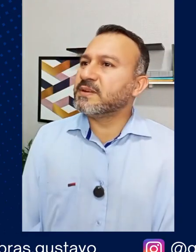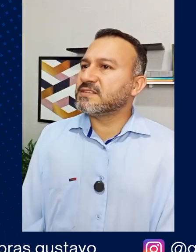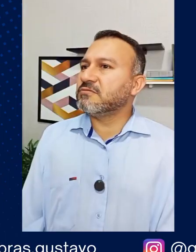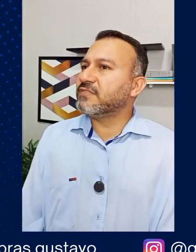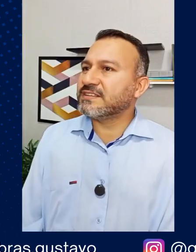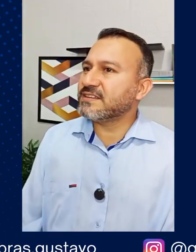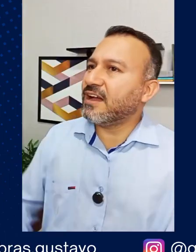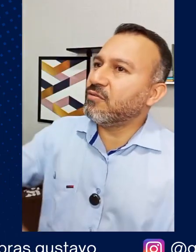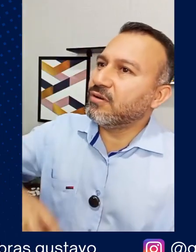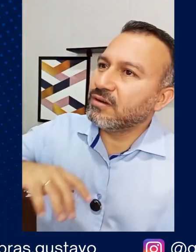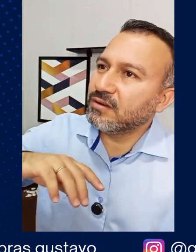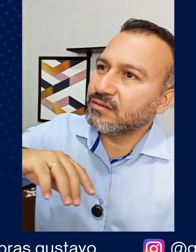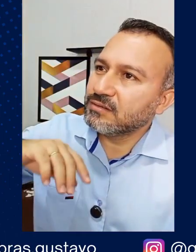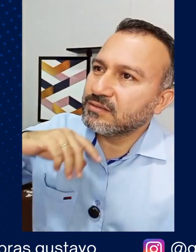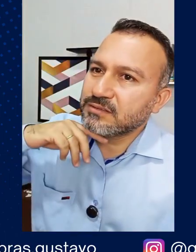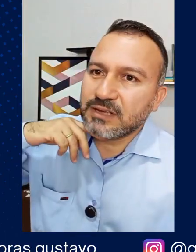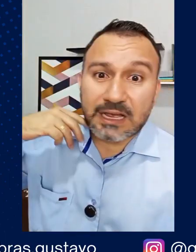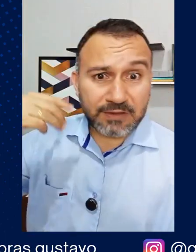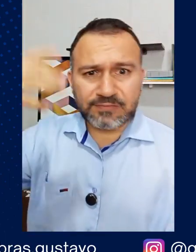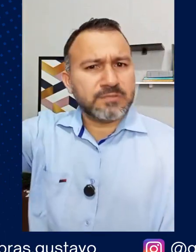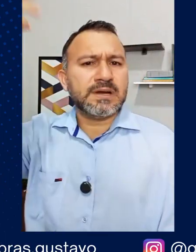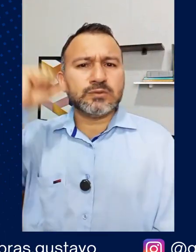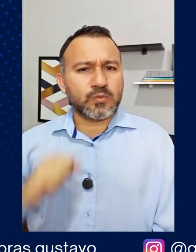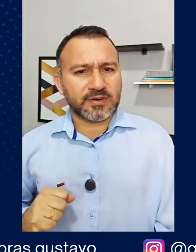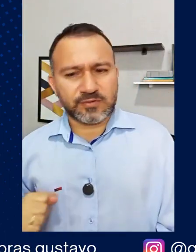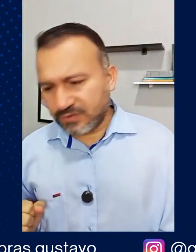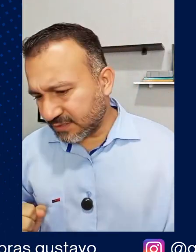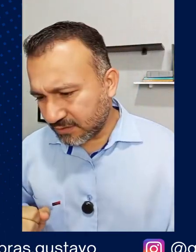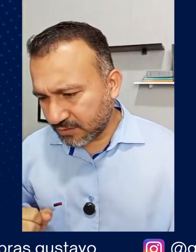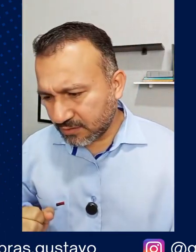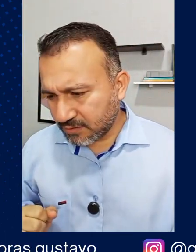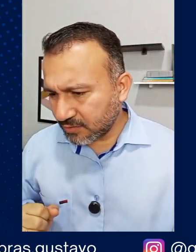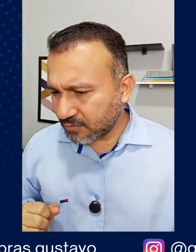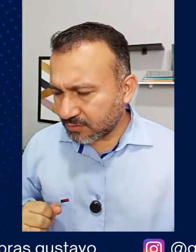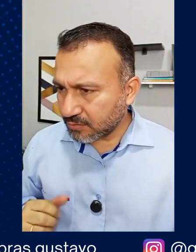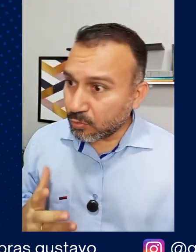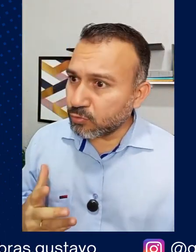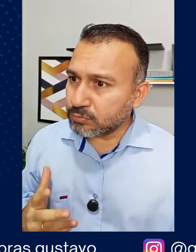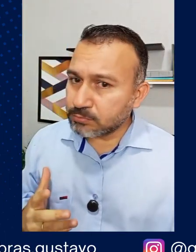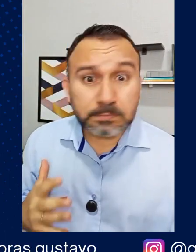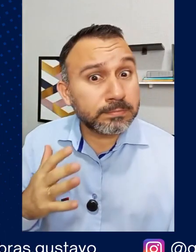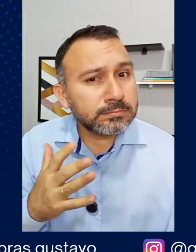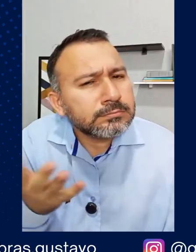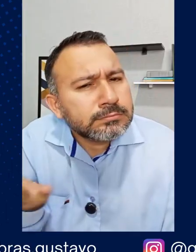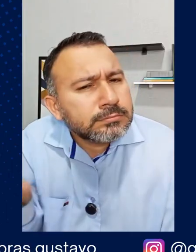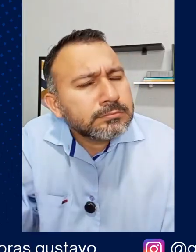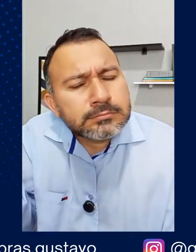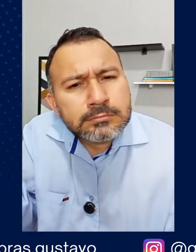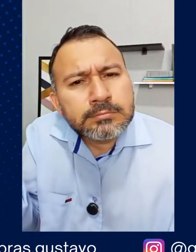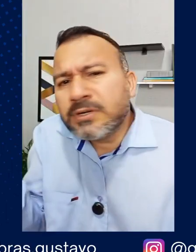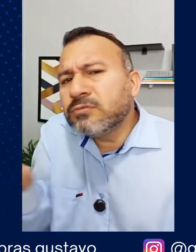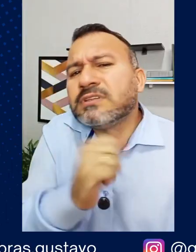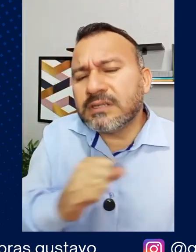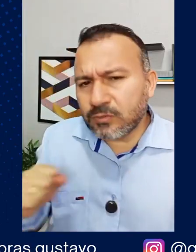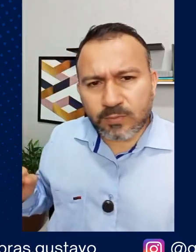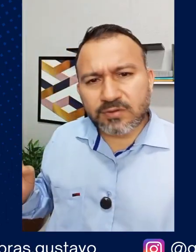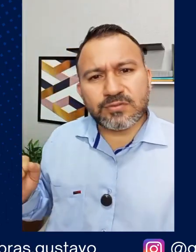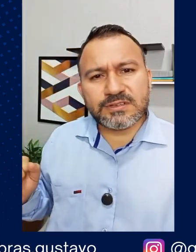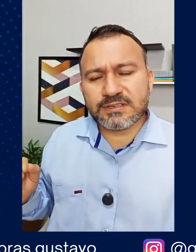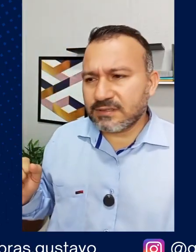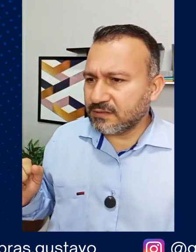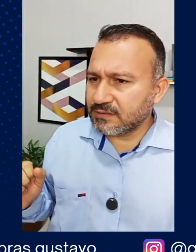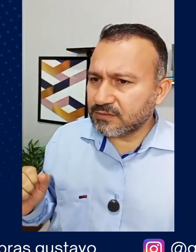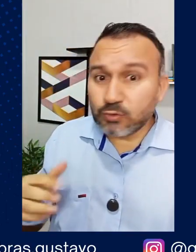Ou uma expressão facial afirmando alguma coisa, ou perguntando